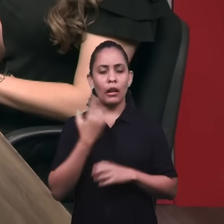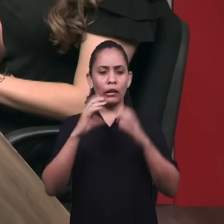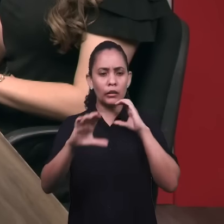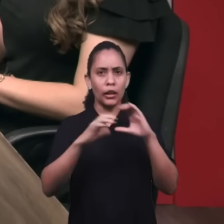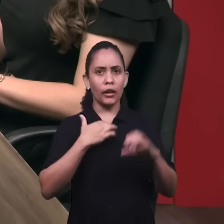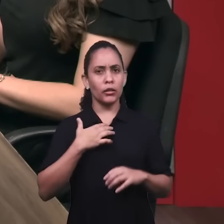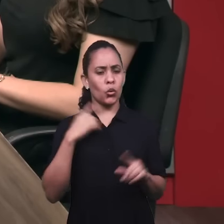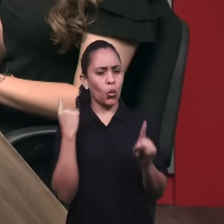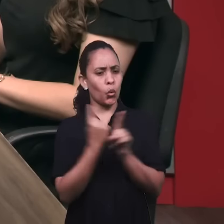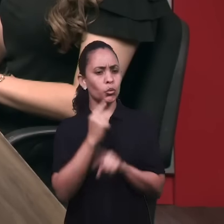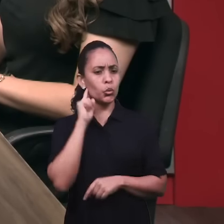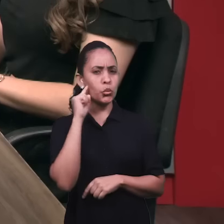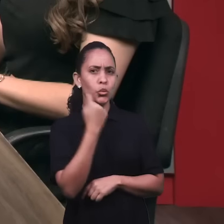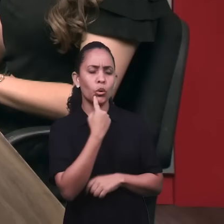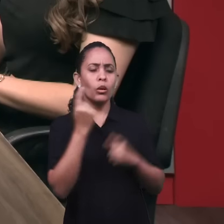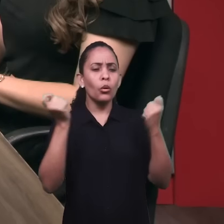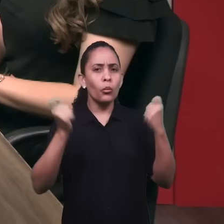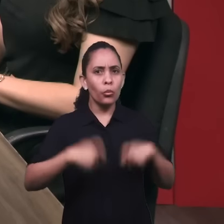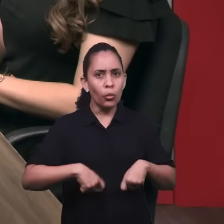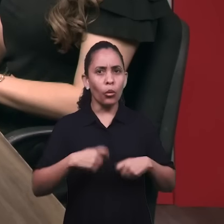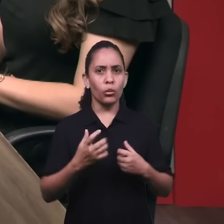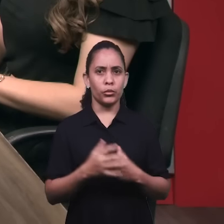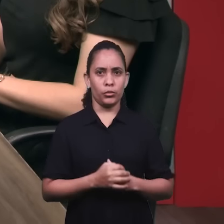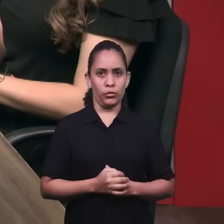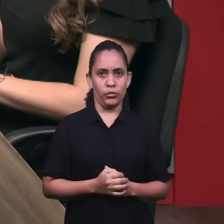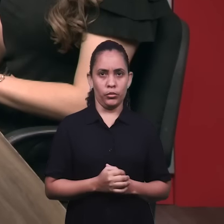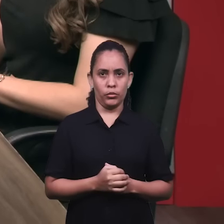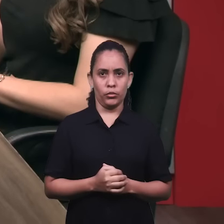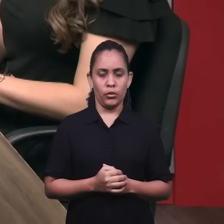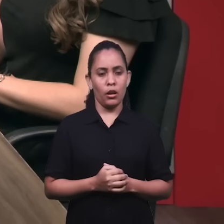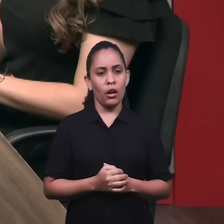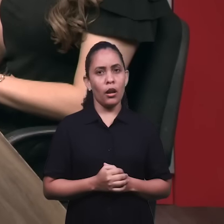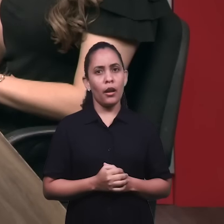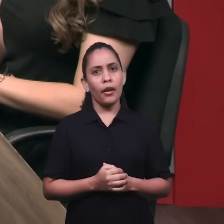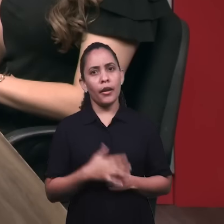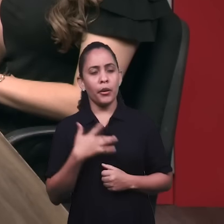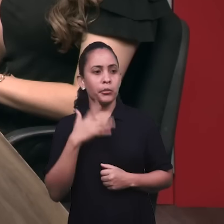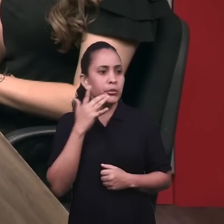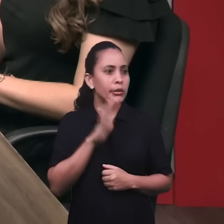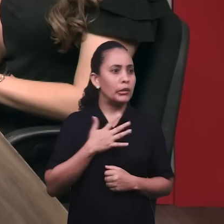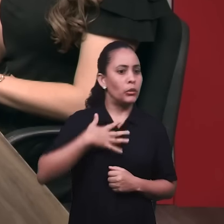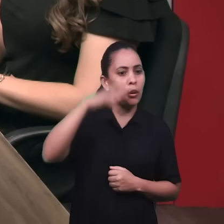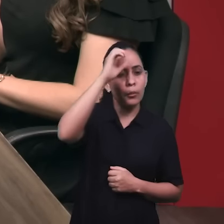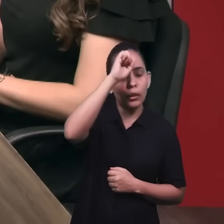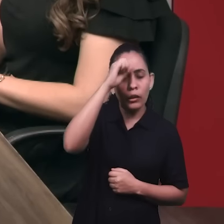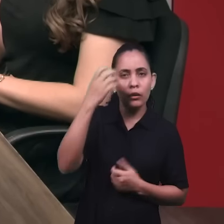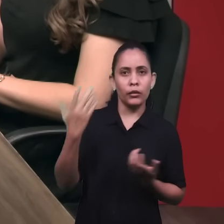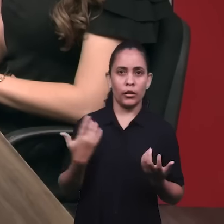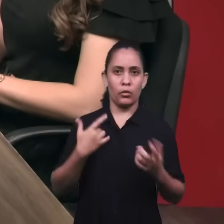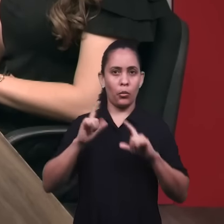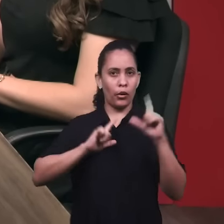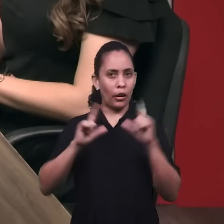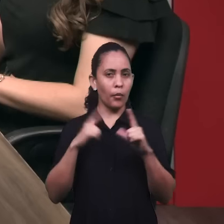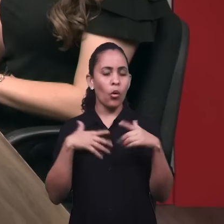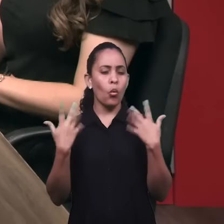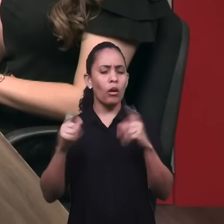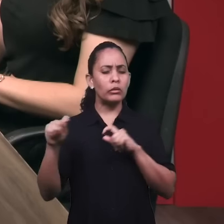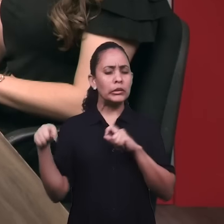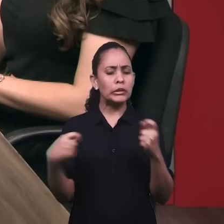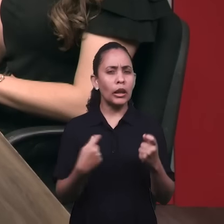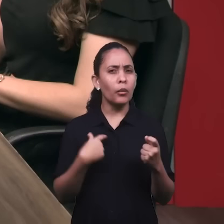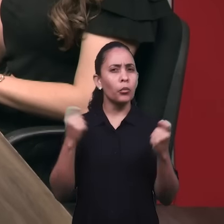um surdo, o que eu posso fazer para trazer ele? Eu não sei, estou aprendendo aqui no programa alguns sinais. Qual a